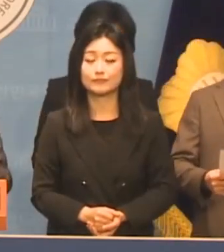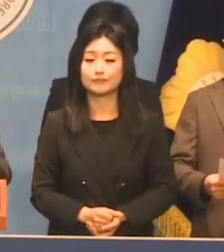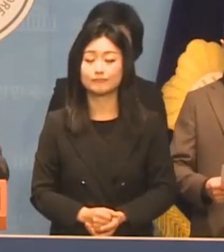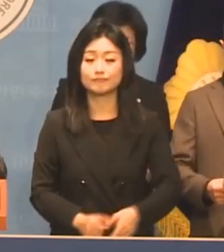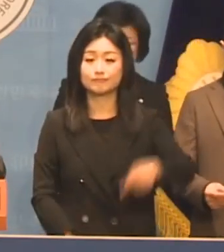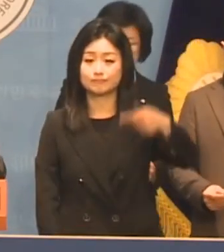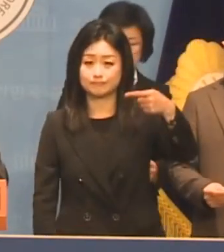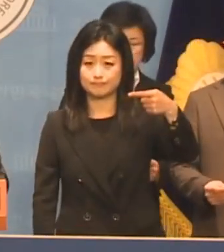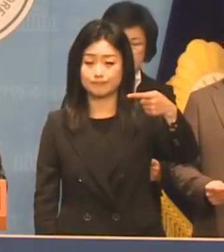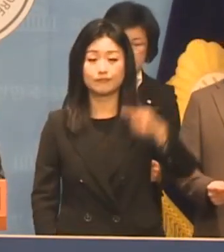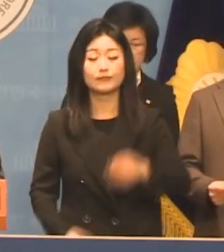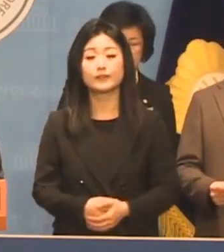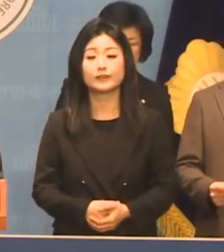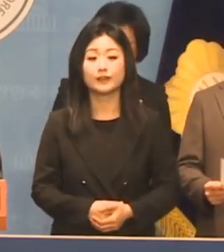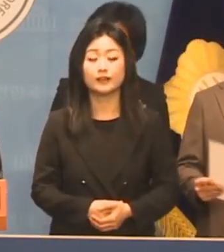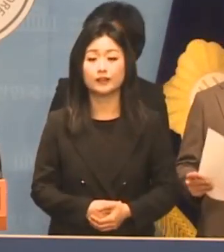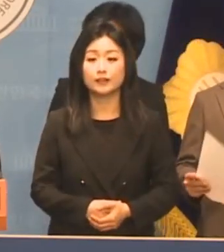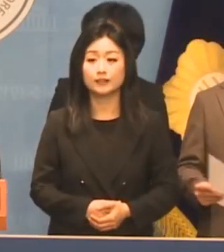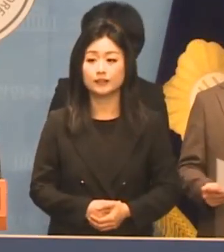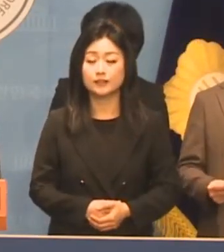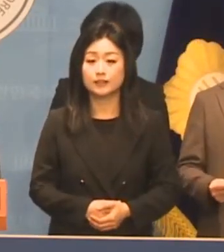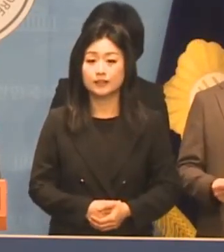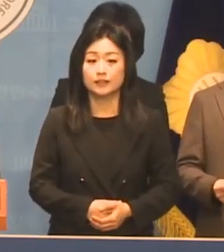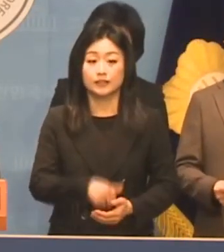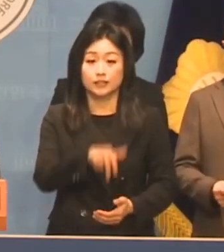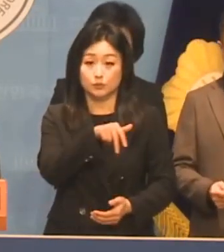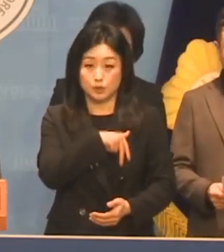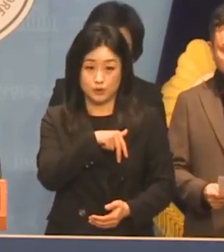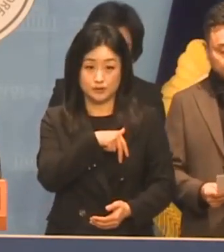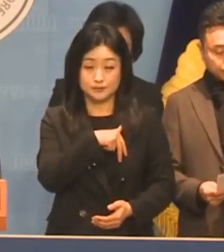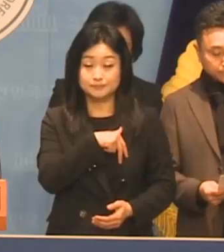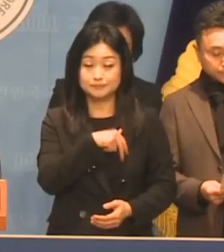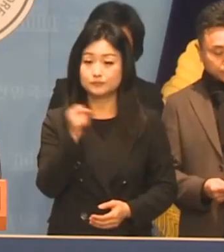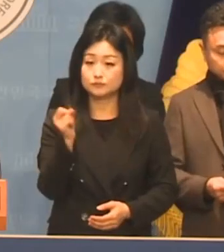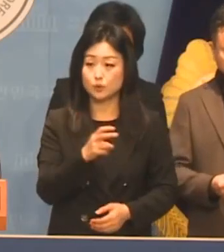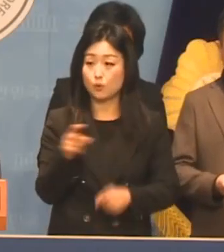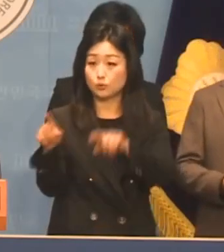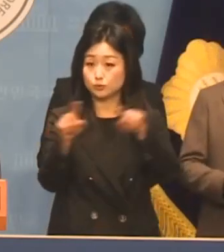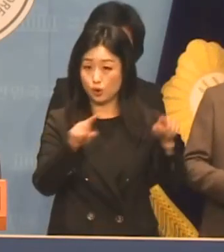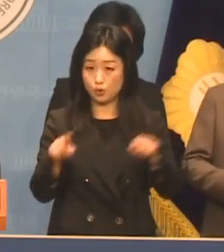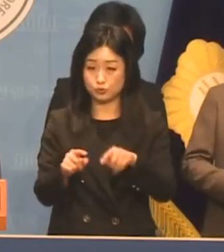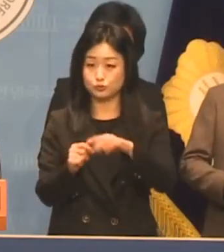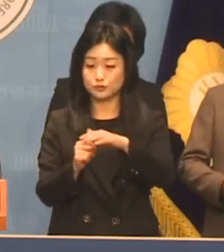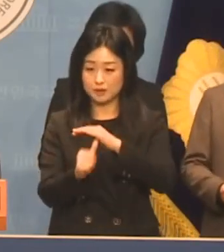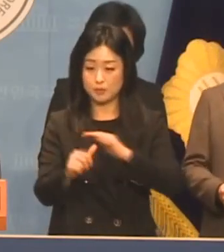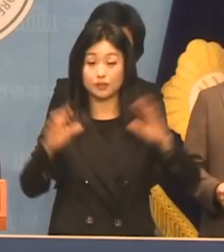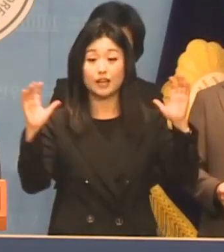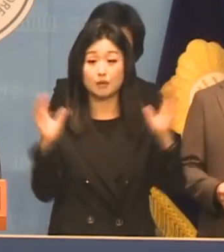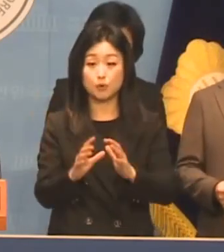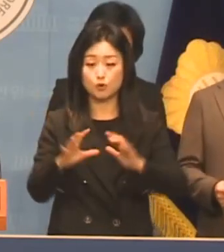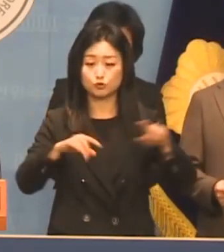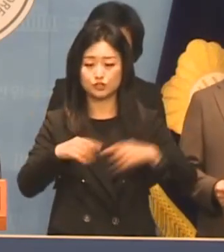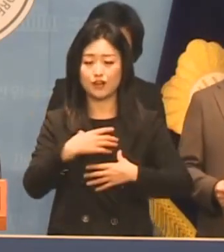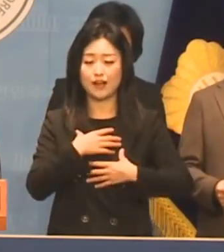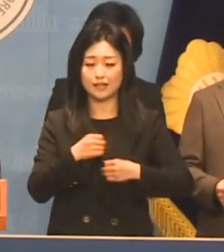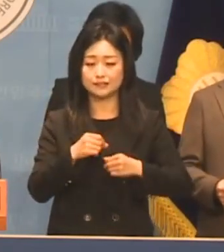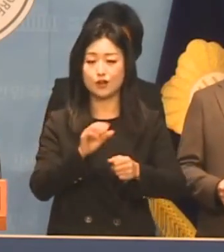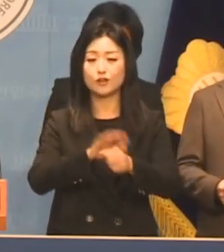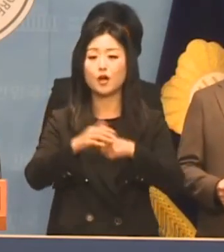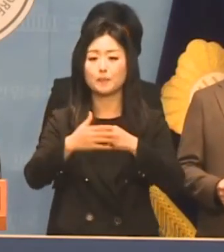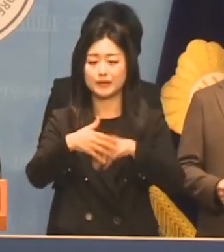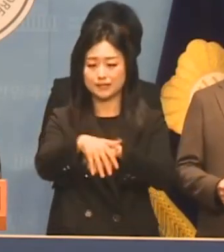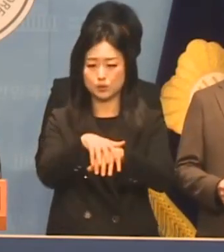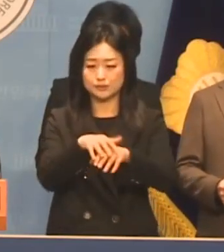첫째, 모든 원내 정당과 정부, 소상공인 대표가 참여하는